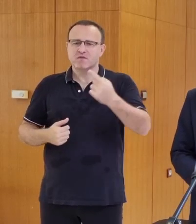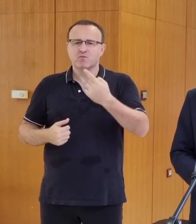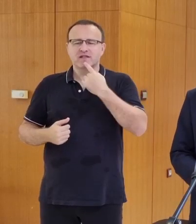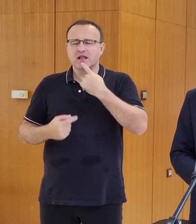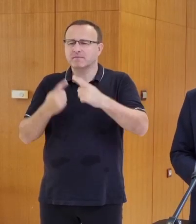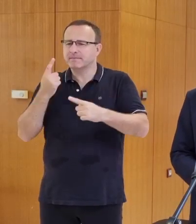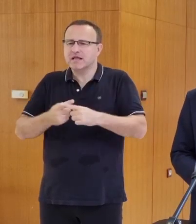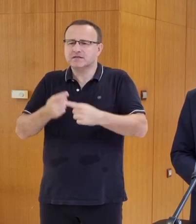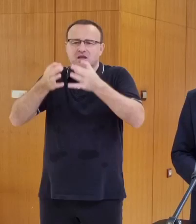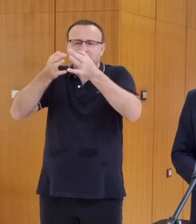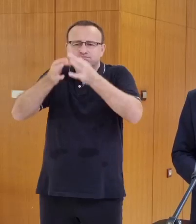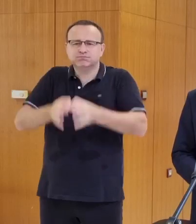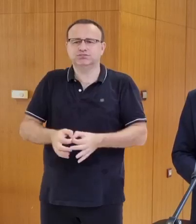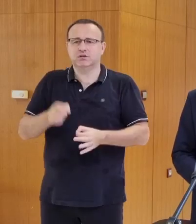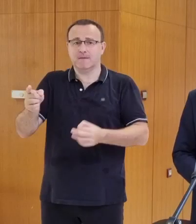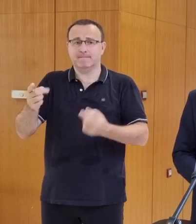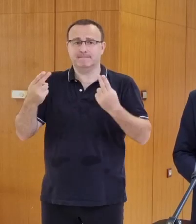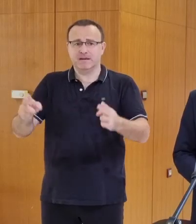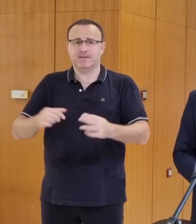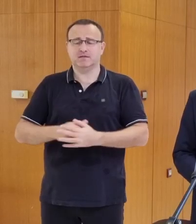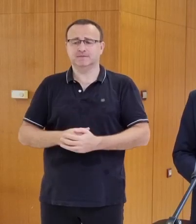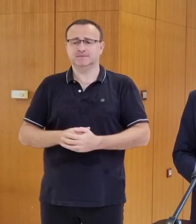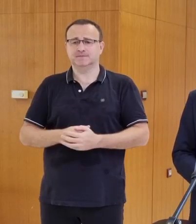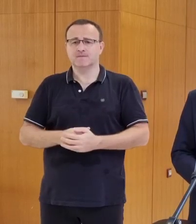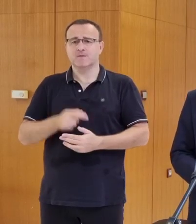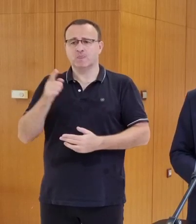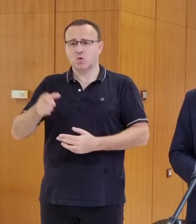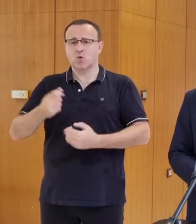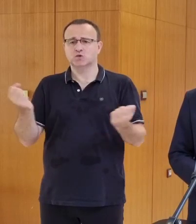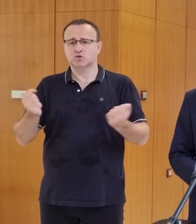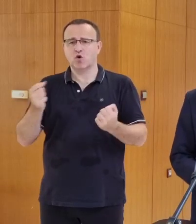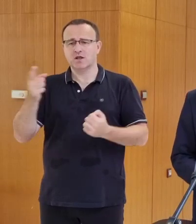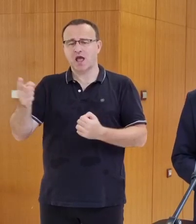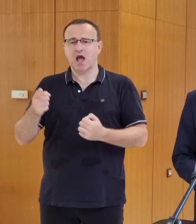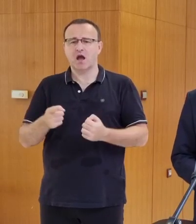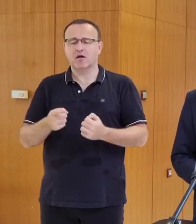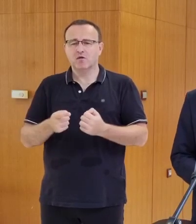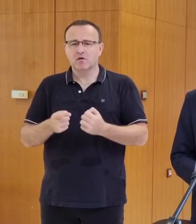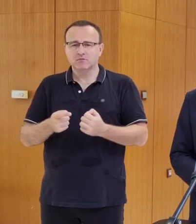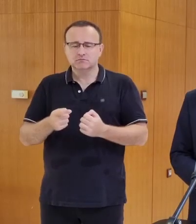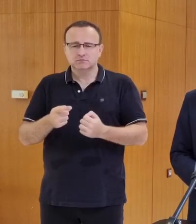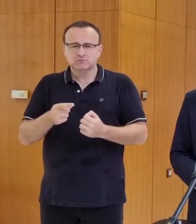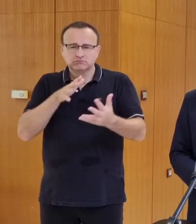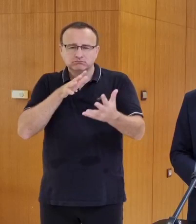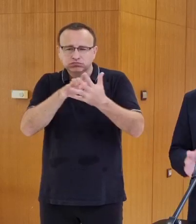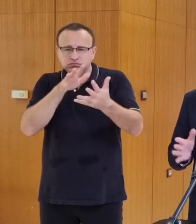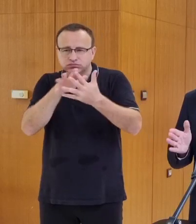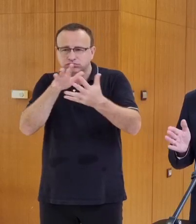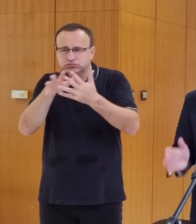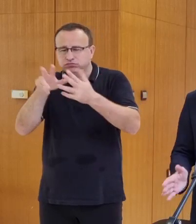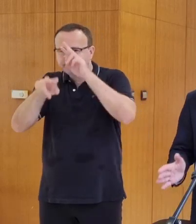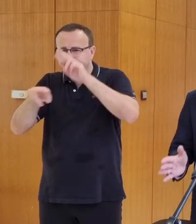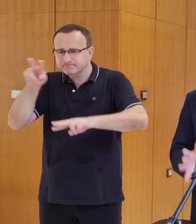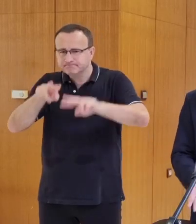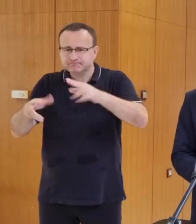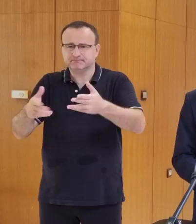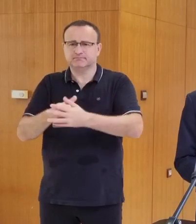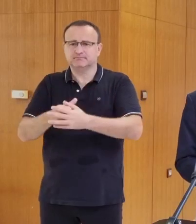tohto prípadu, pretože to je naozaj skôr na investigatívu. Čo sa týka